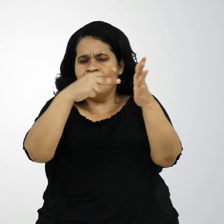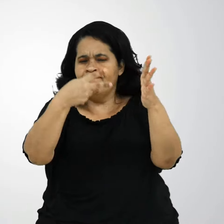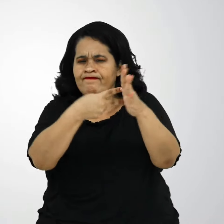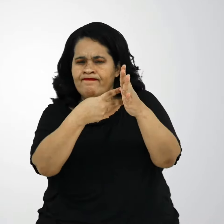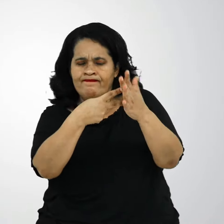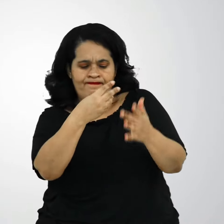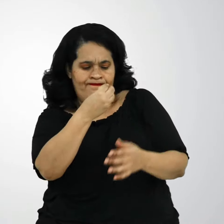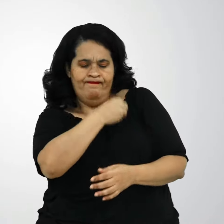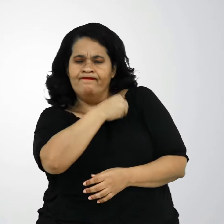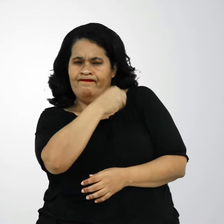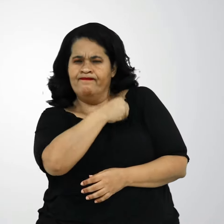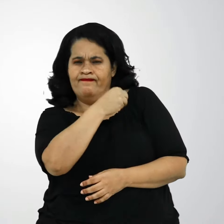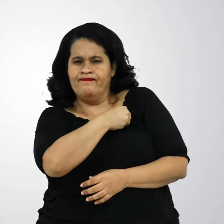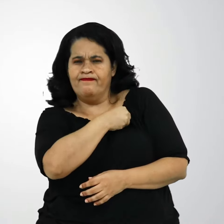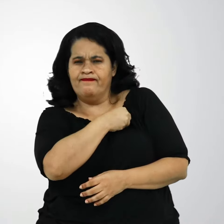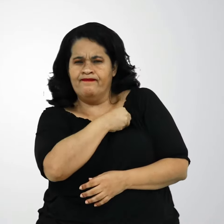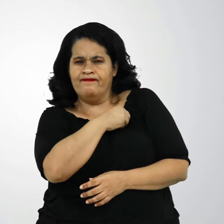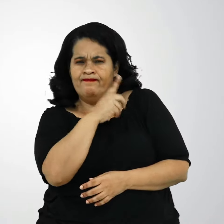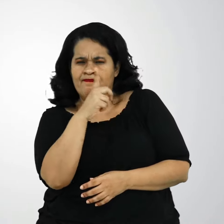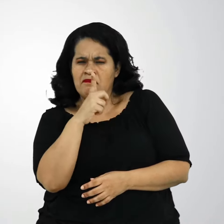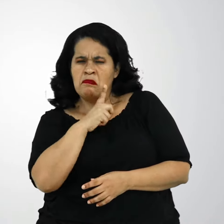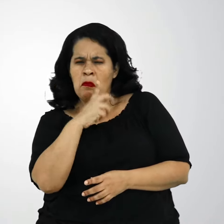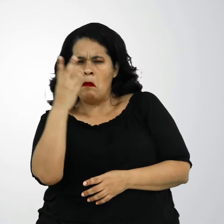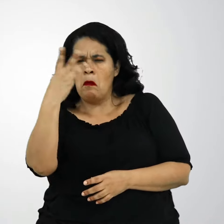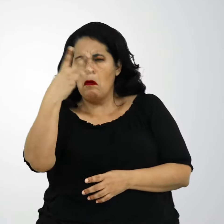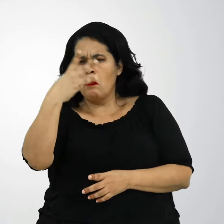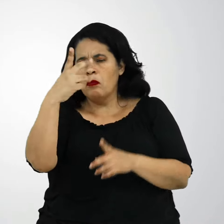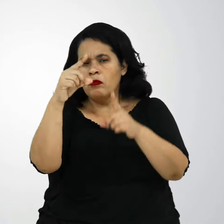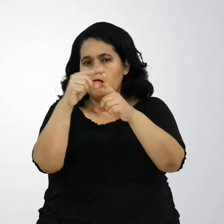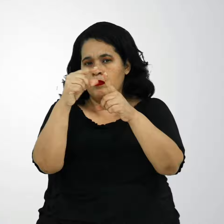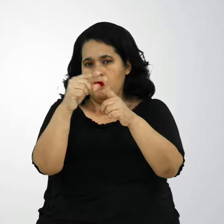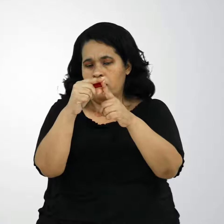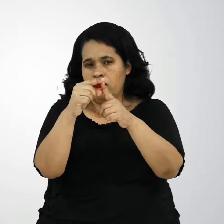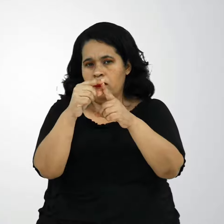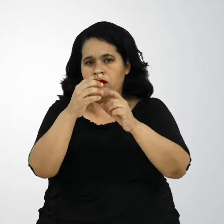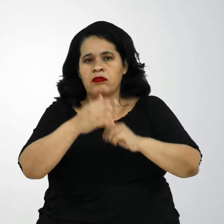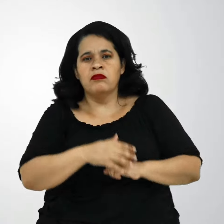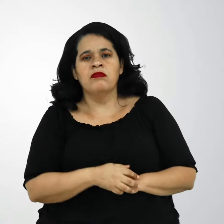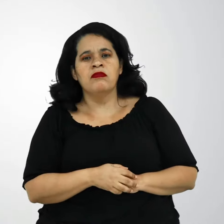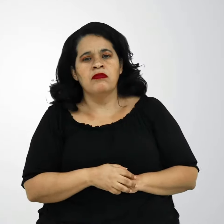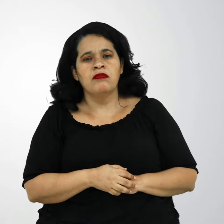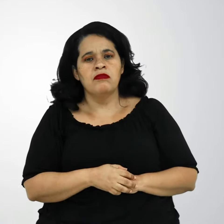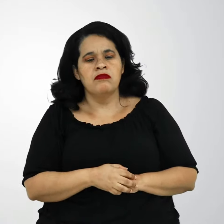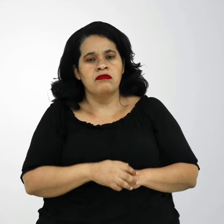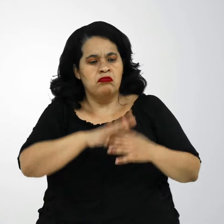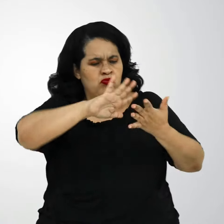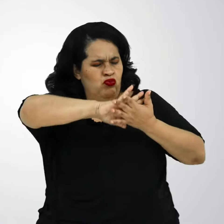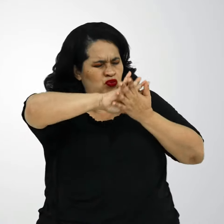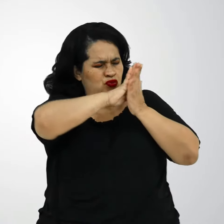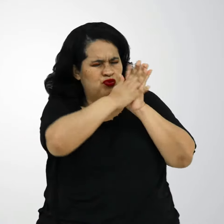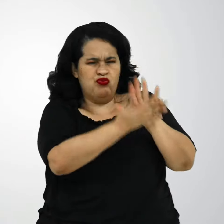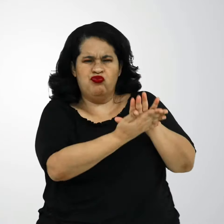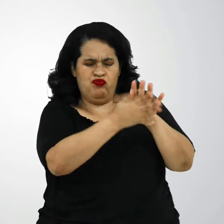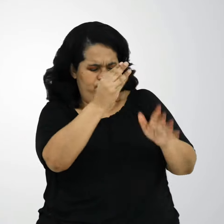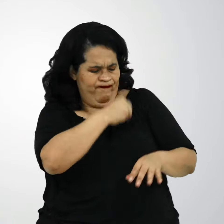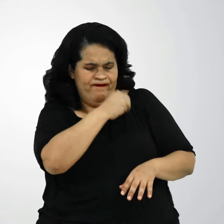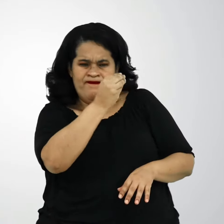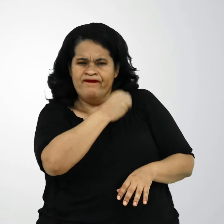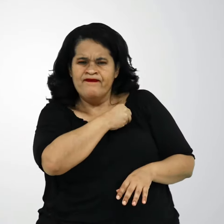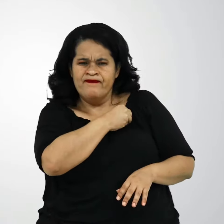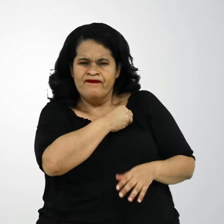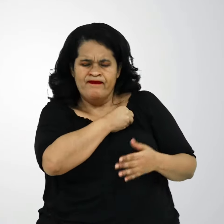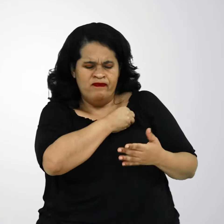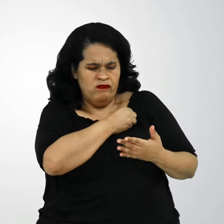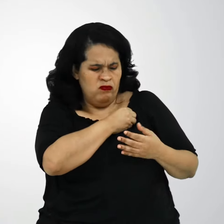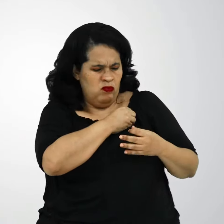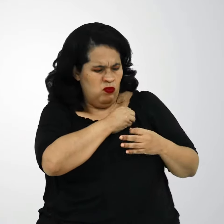encontra três palavrinhas que dá essa afirmação. Ele fala assim, para extinguir a transgressão e dar fim aos